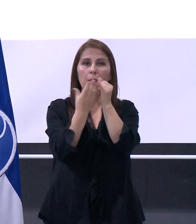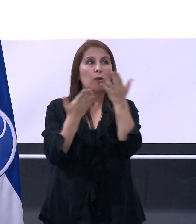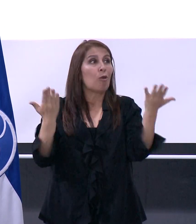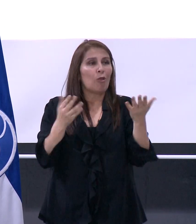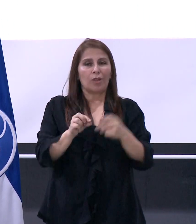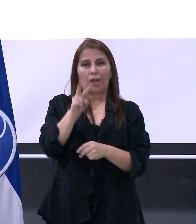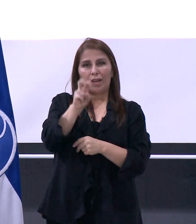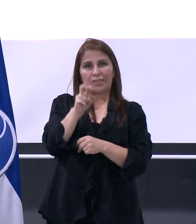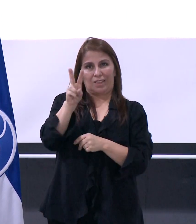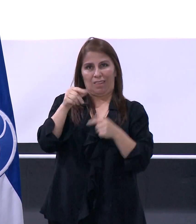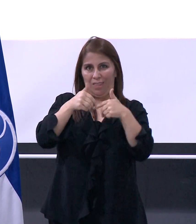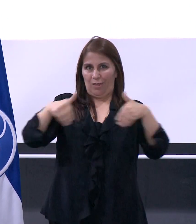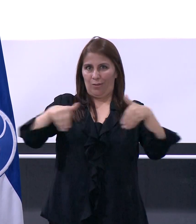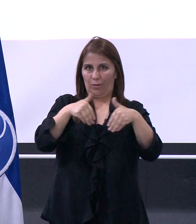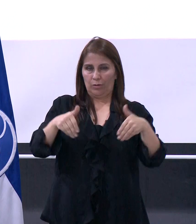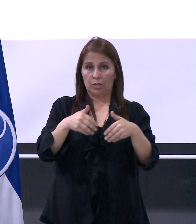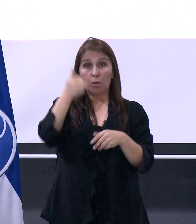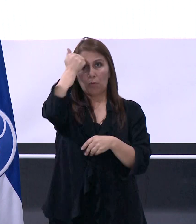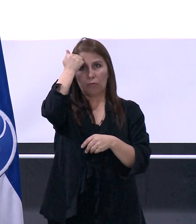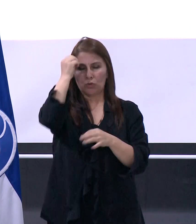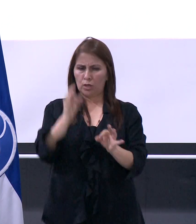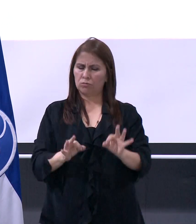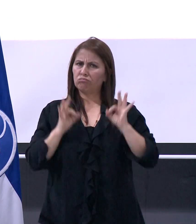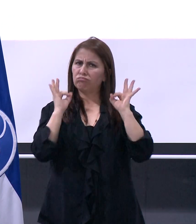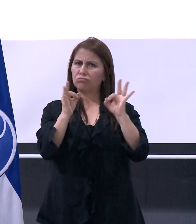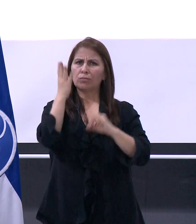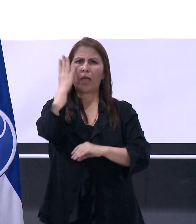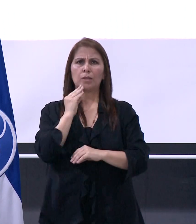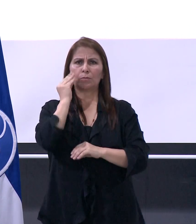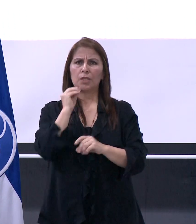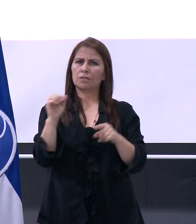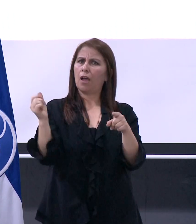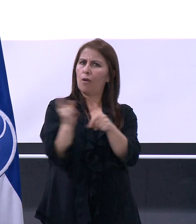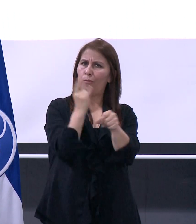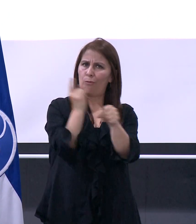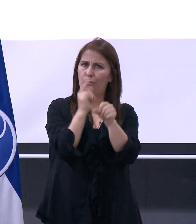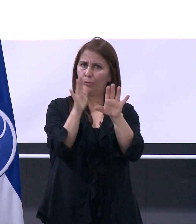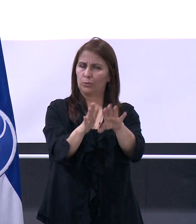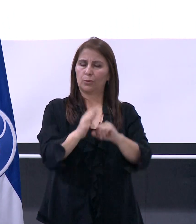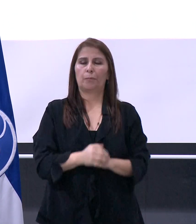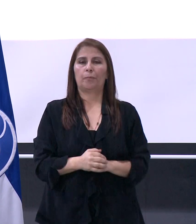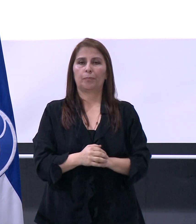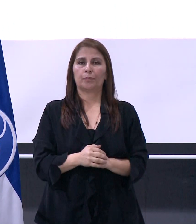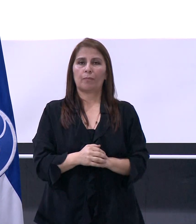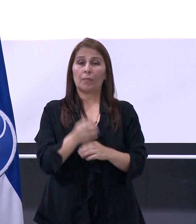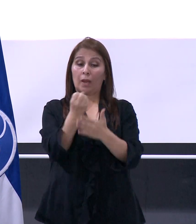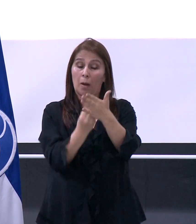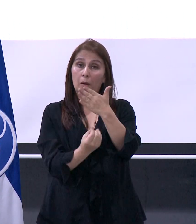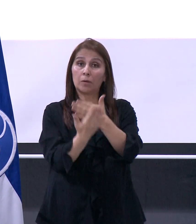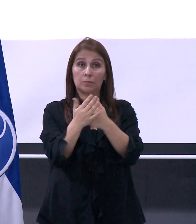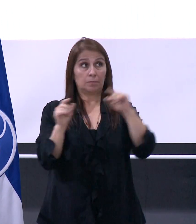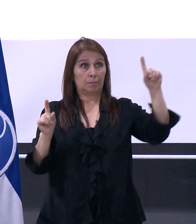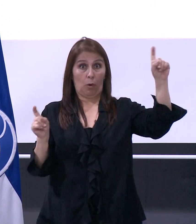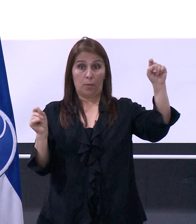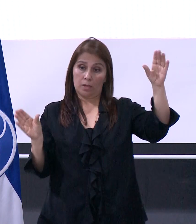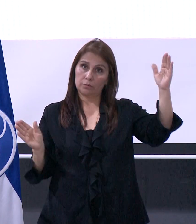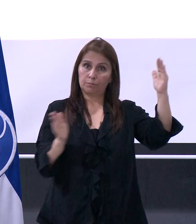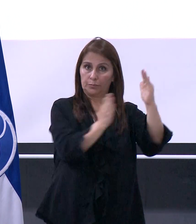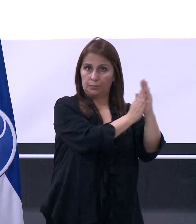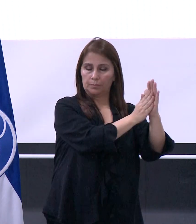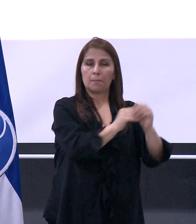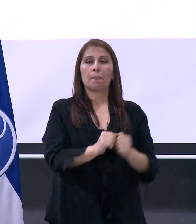con profesorado experto en su práctica cierro comillas el ips propuso como un centro de experimentación en